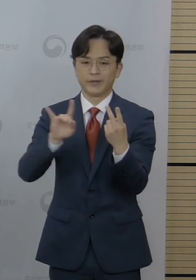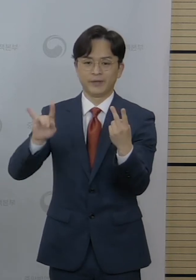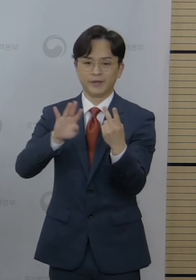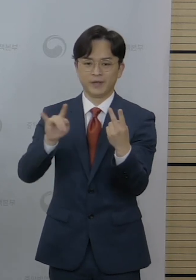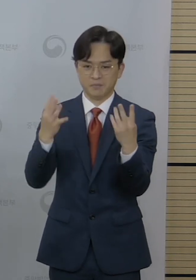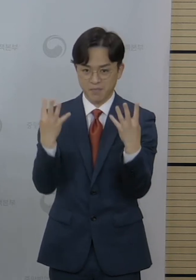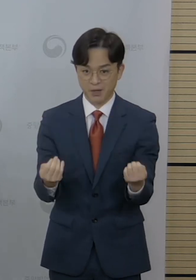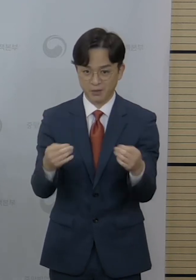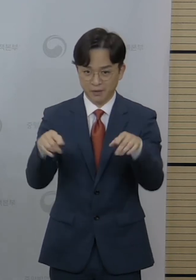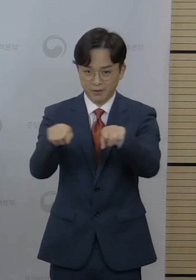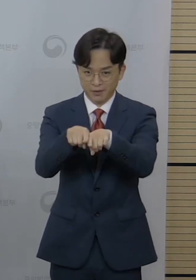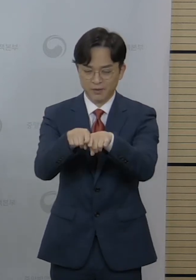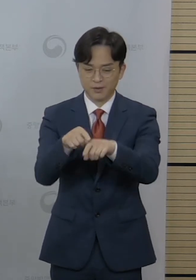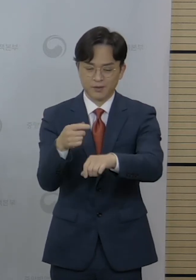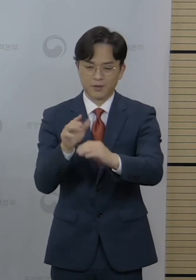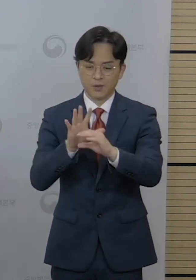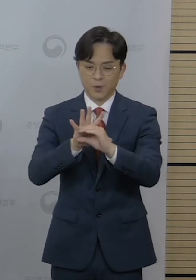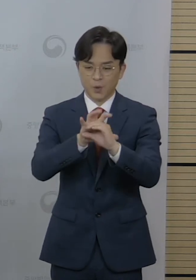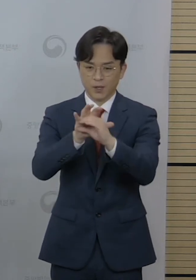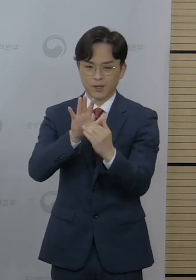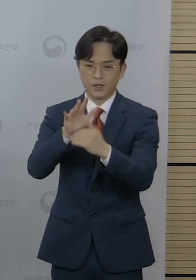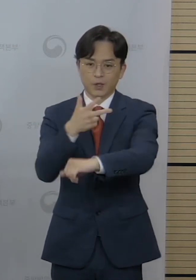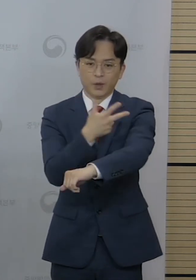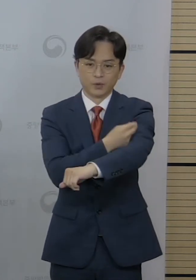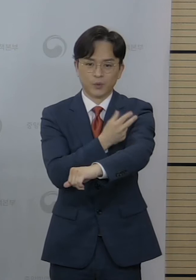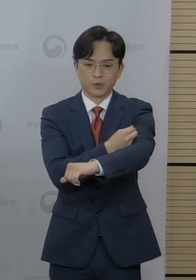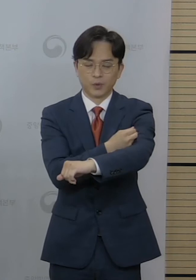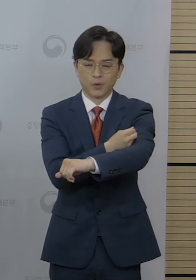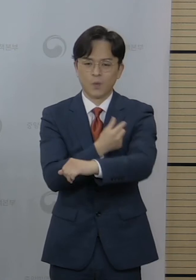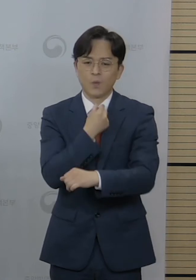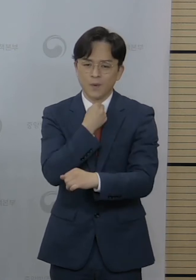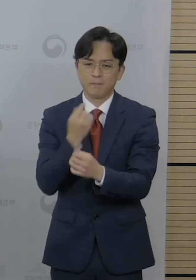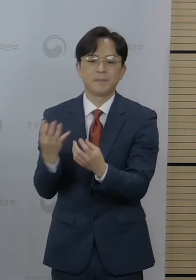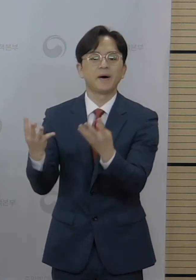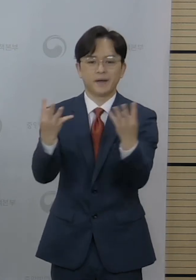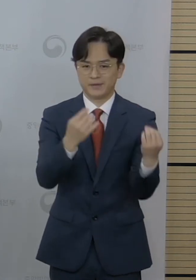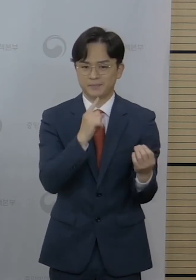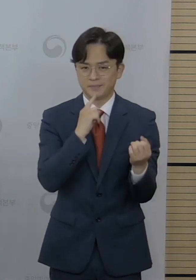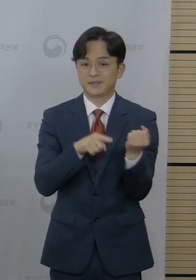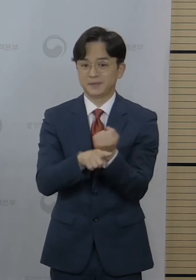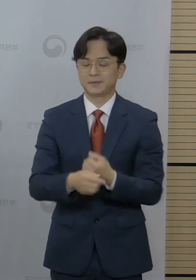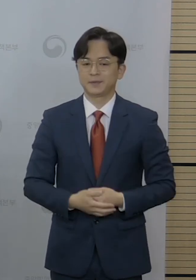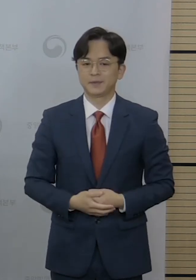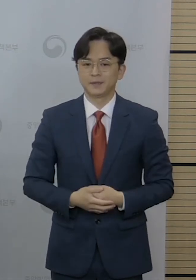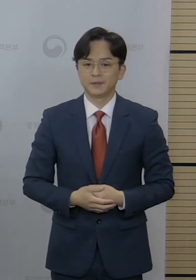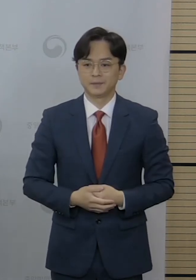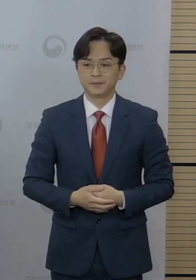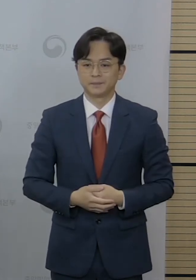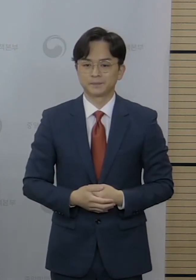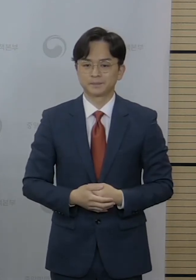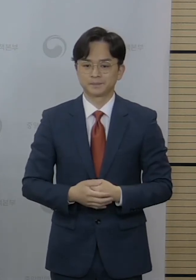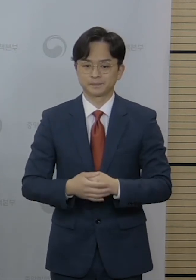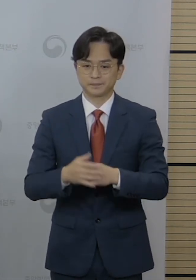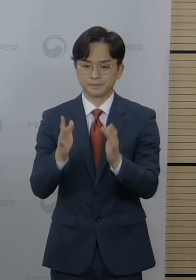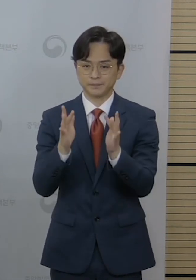예방접종에 대한 어떤 공감을 보여주신 것으로 생각하고 있습니다 더욱 원하는 예약을 위해